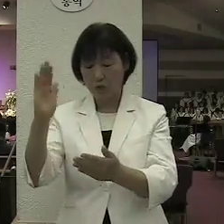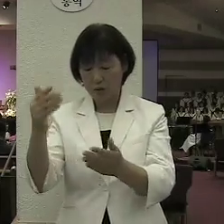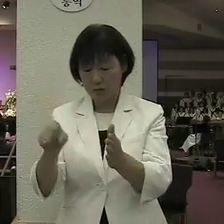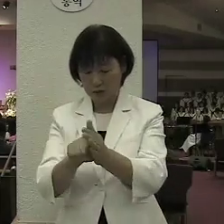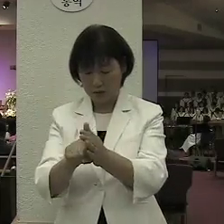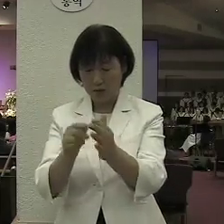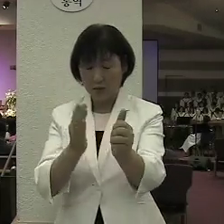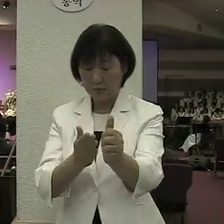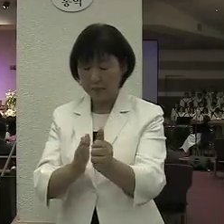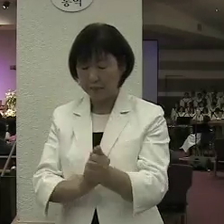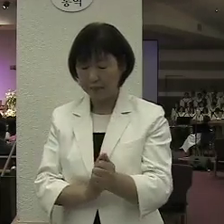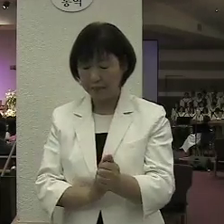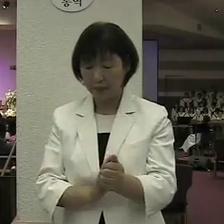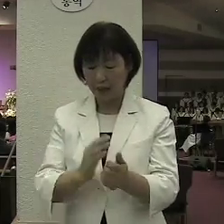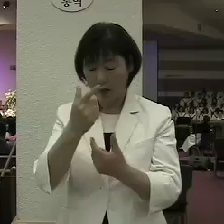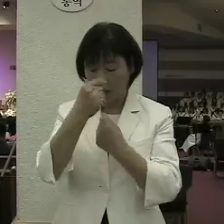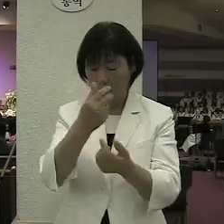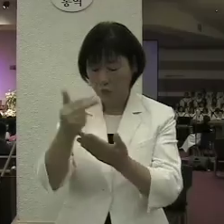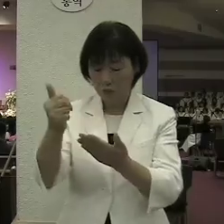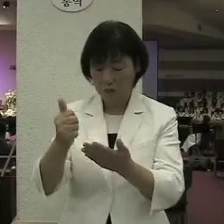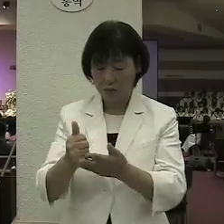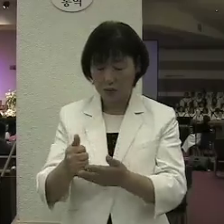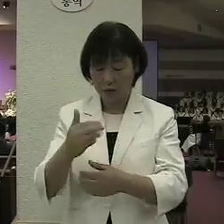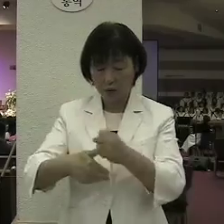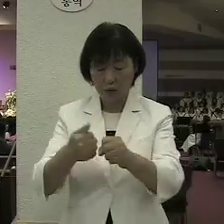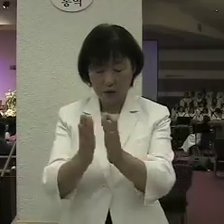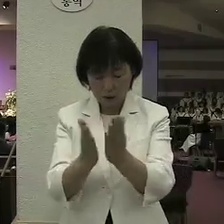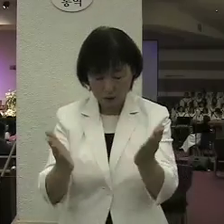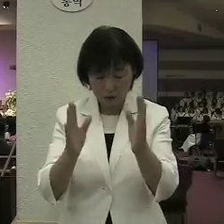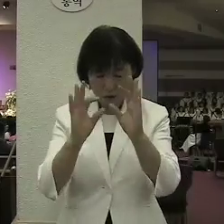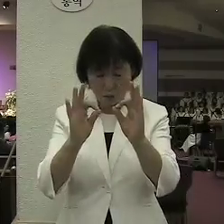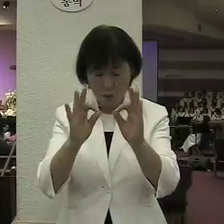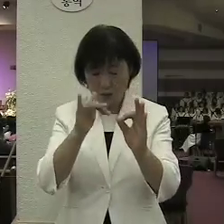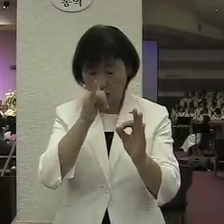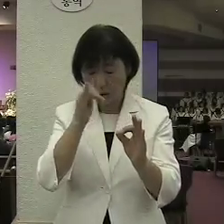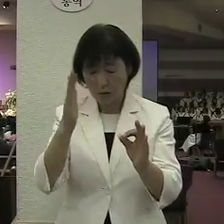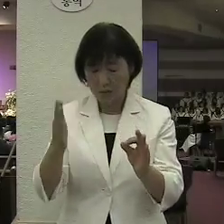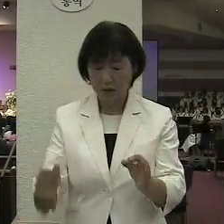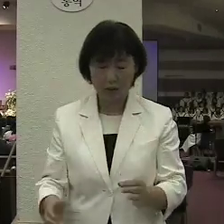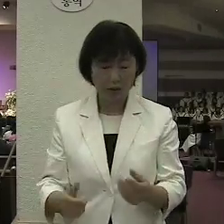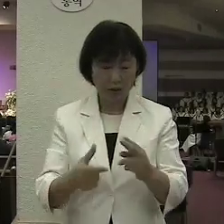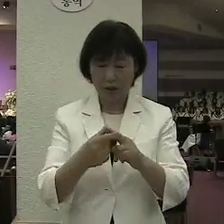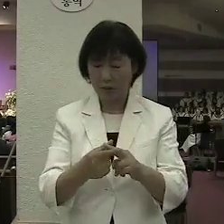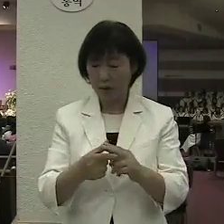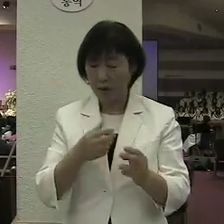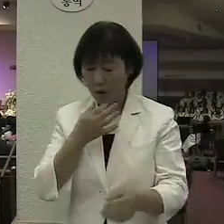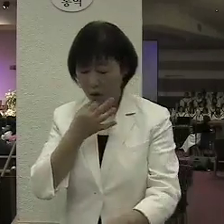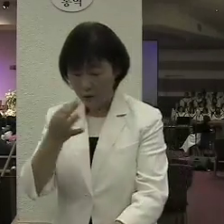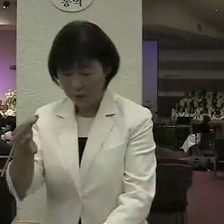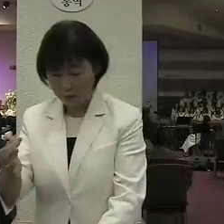부와 지혜와 힘과 존귀와 영광과 찬송을 받으시기에 합당하도다.